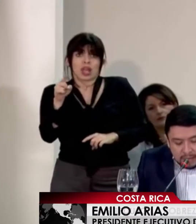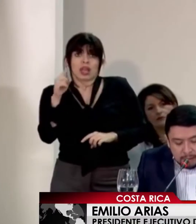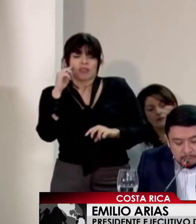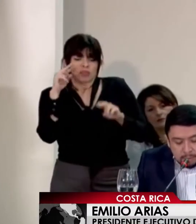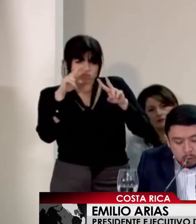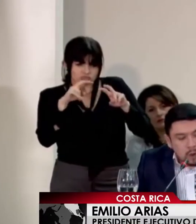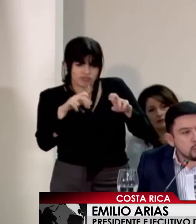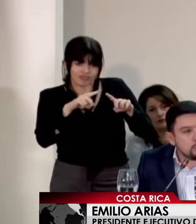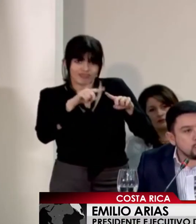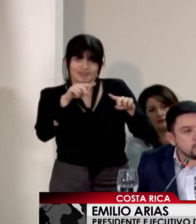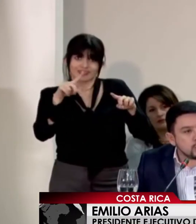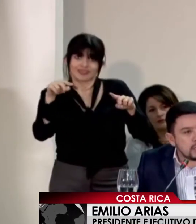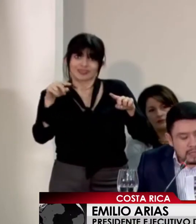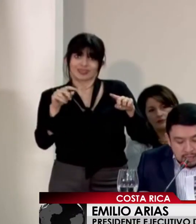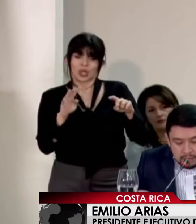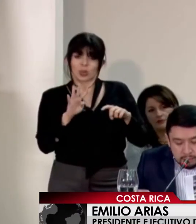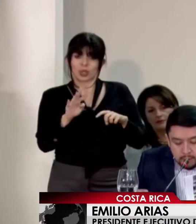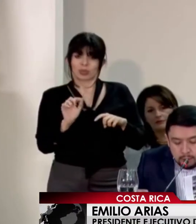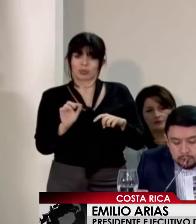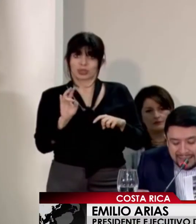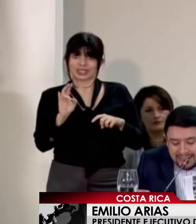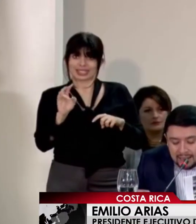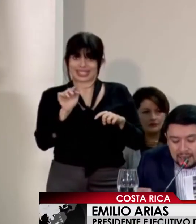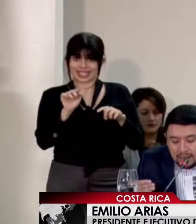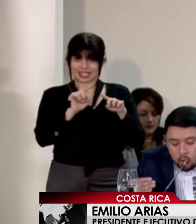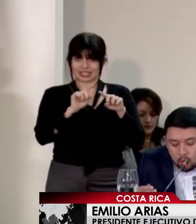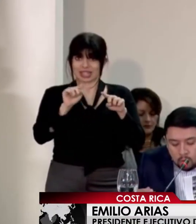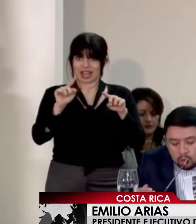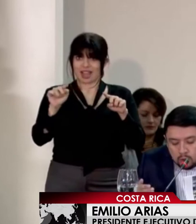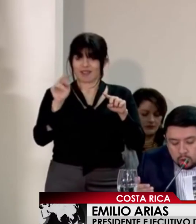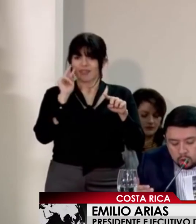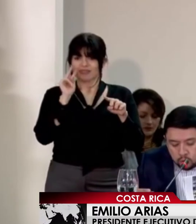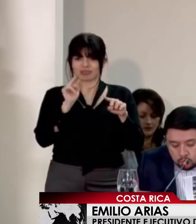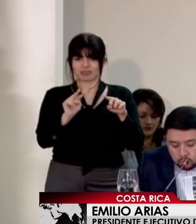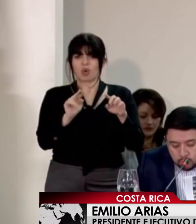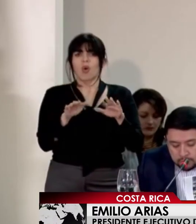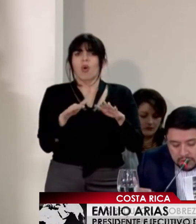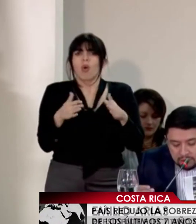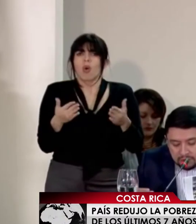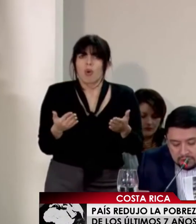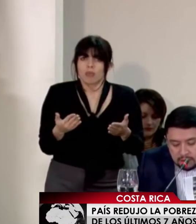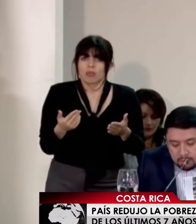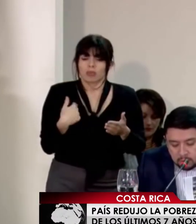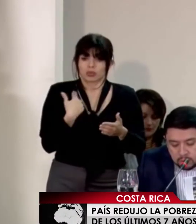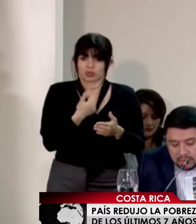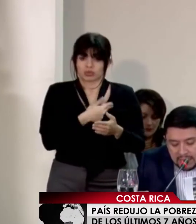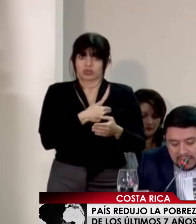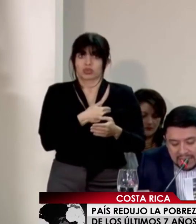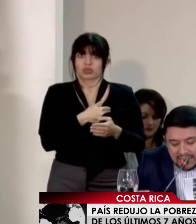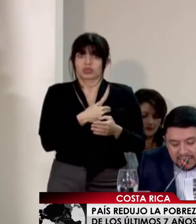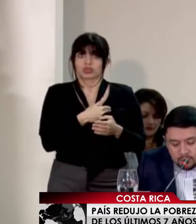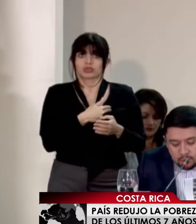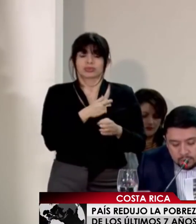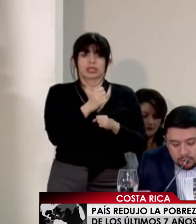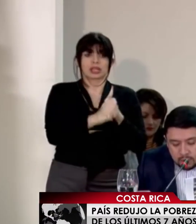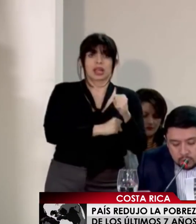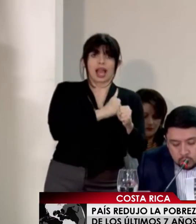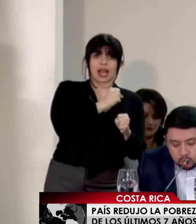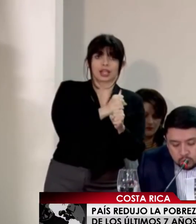gráfica 4.7, podemos ver cómo nosotros recibimos en el año